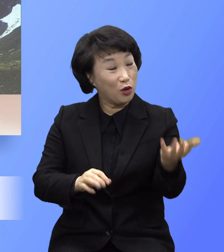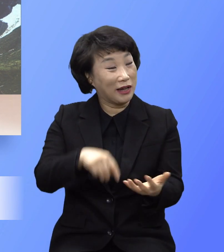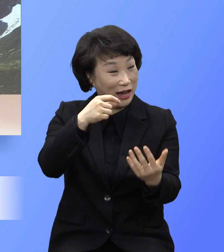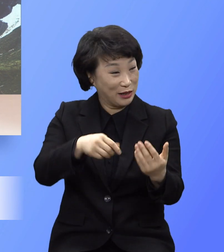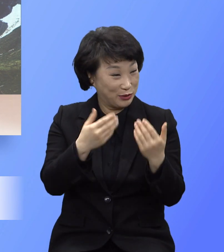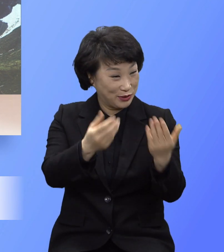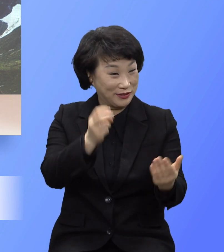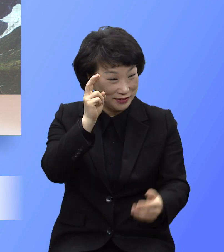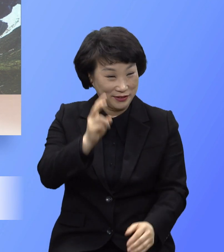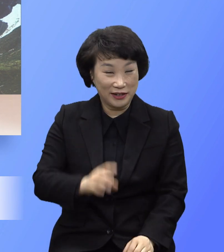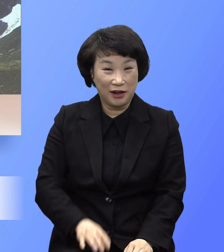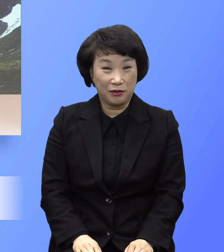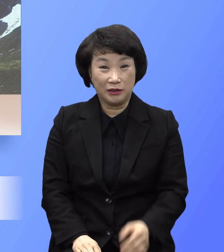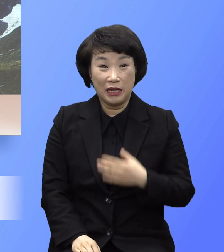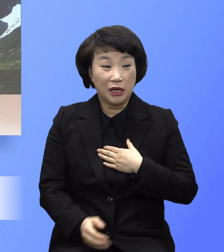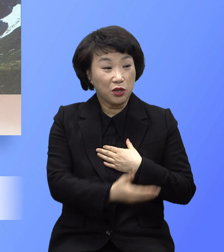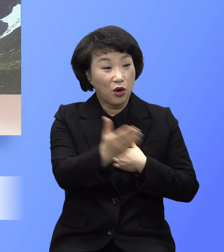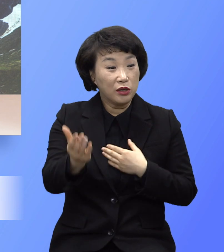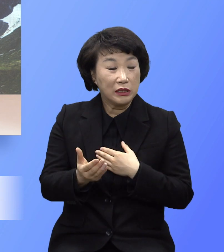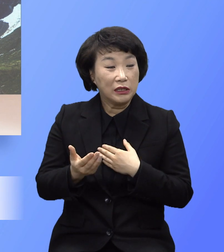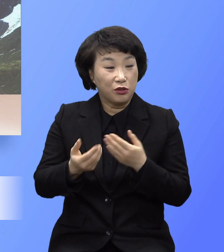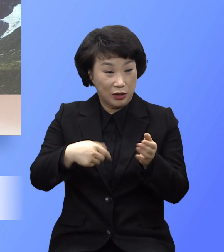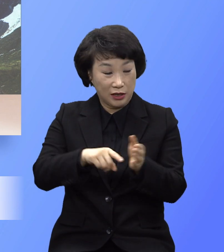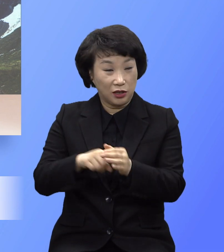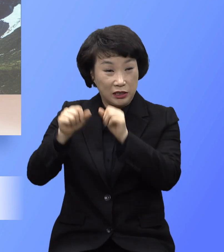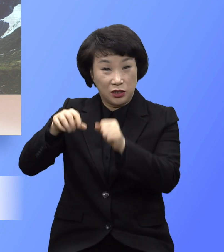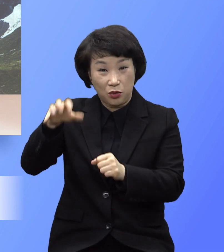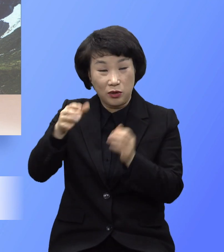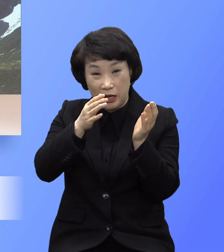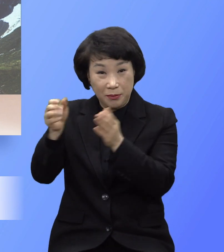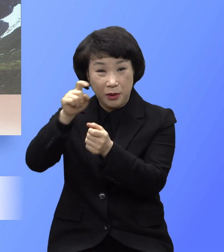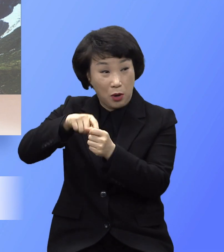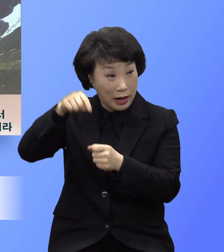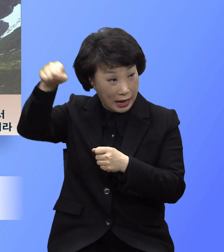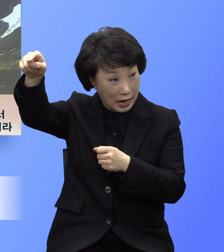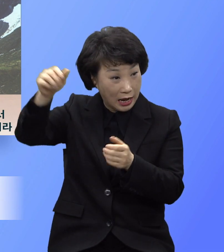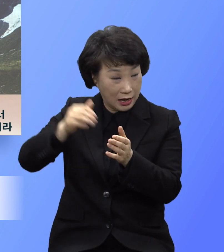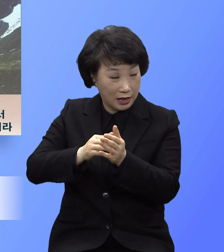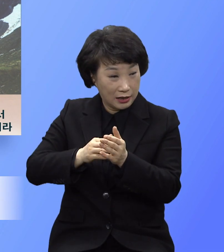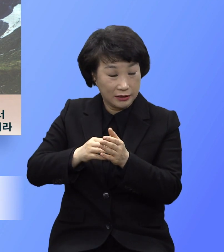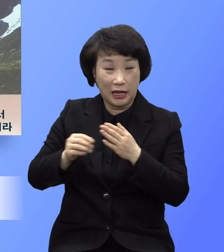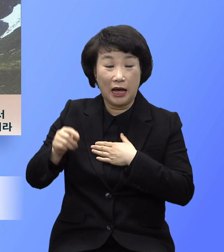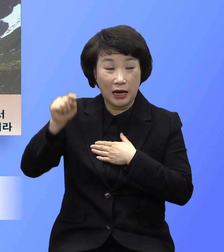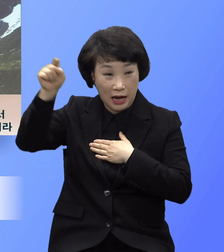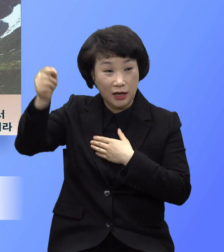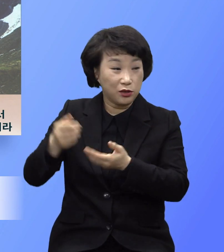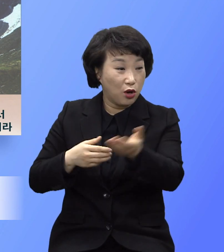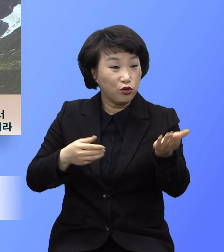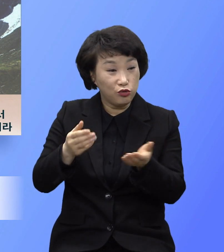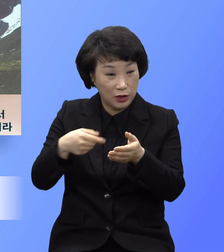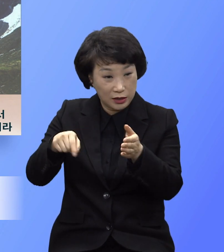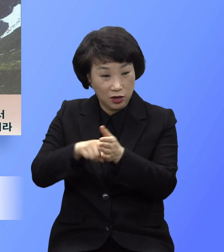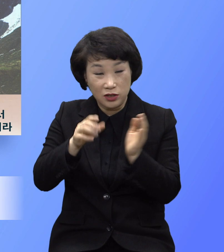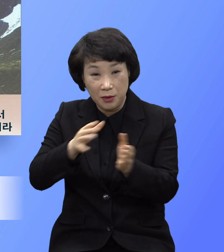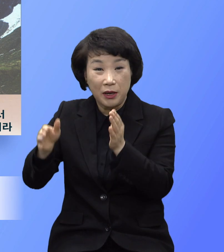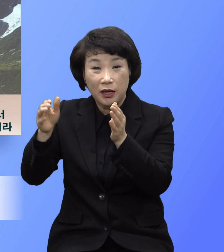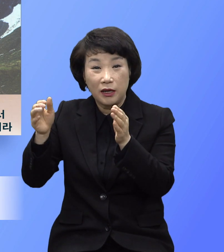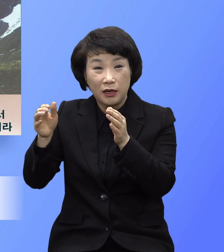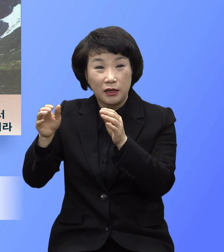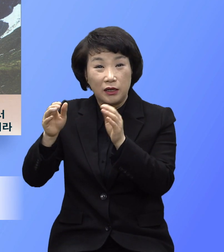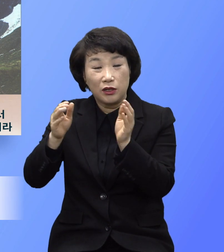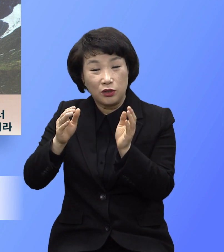너에게 일렀으리라. 내가 너희를 위해 초소를 예비하러 가노니 가서 너희를 위해서 처소를